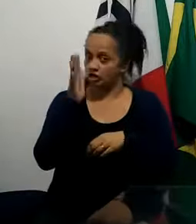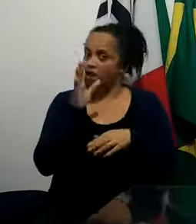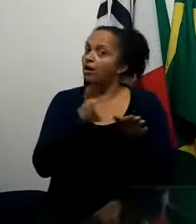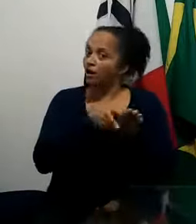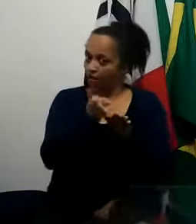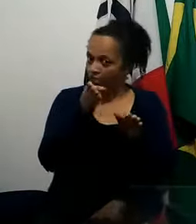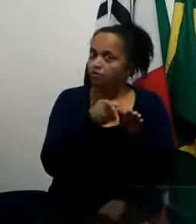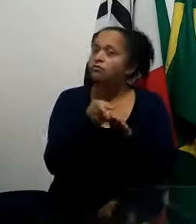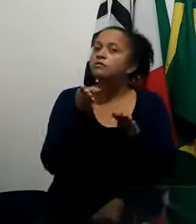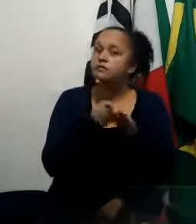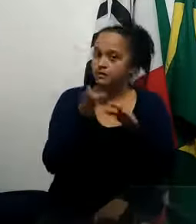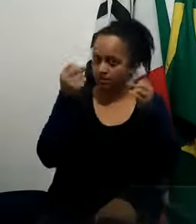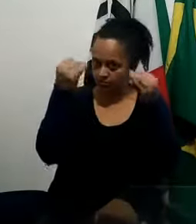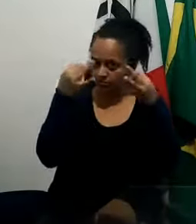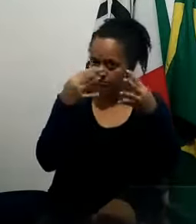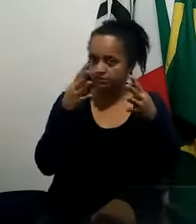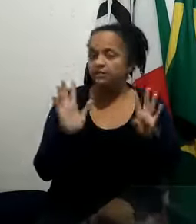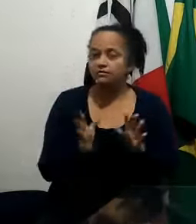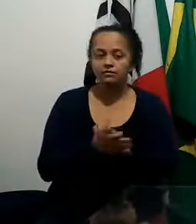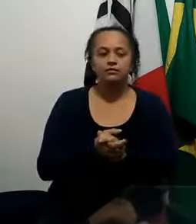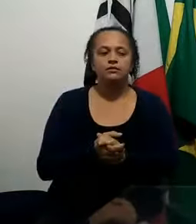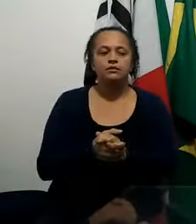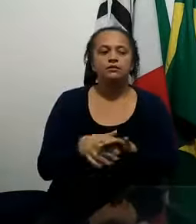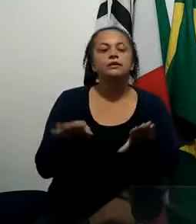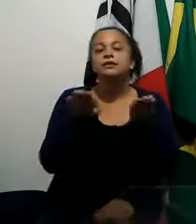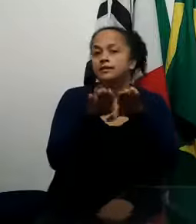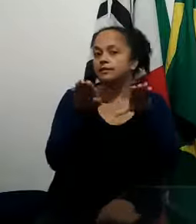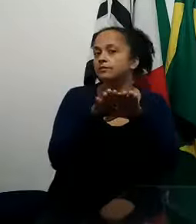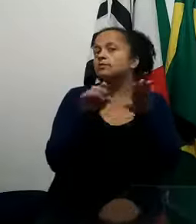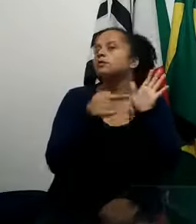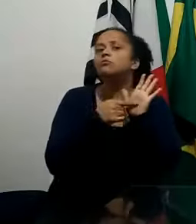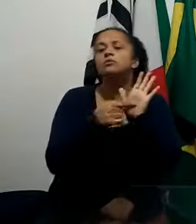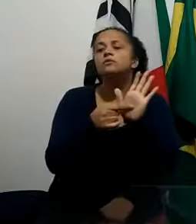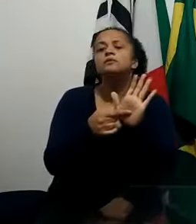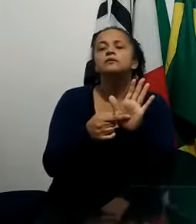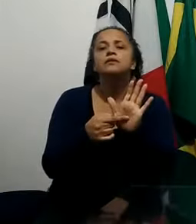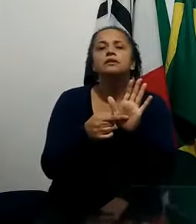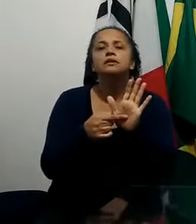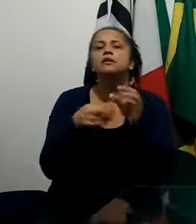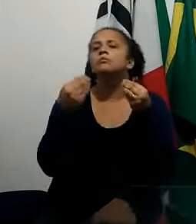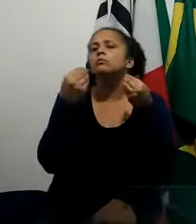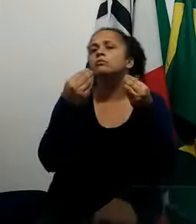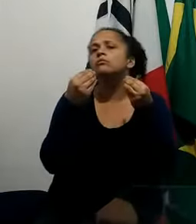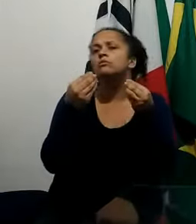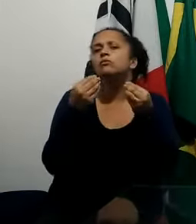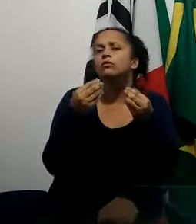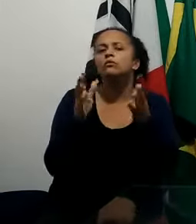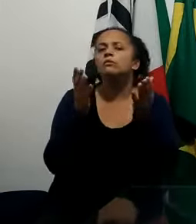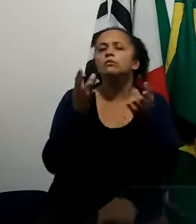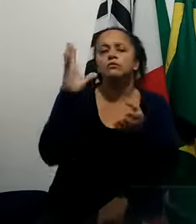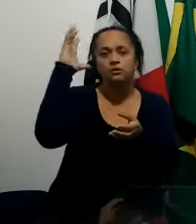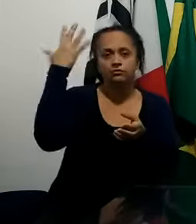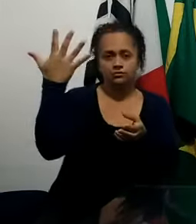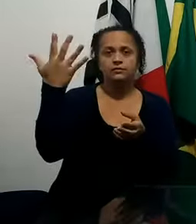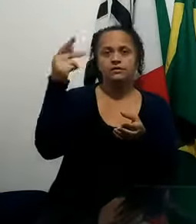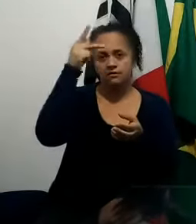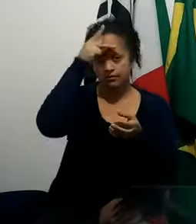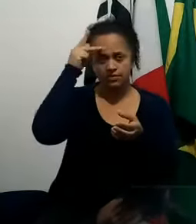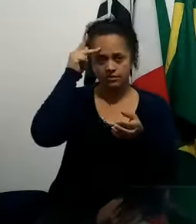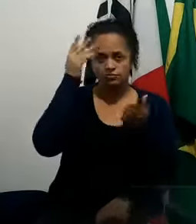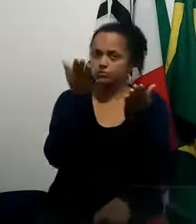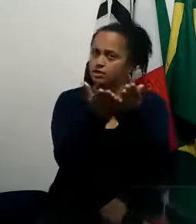conselhos bíblicos, né? E traçamos o perfil bíblico do cristão que será arrebatado, né? E aí